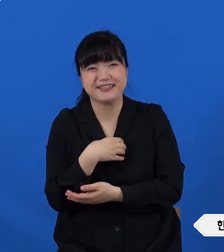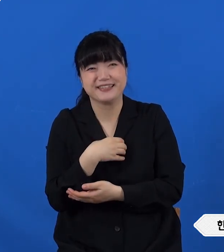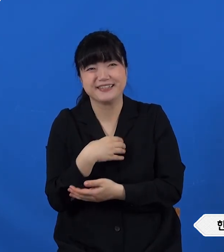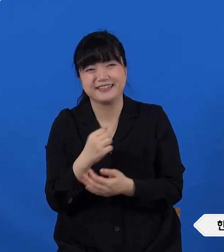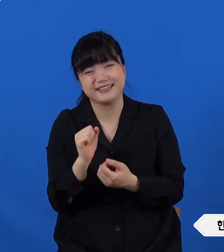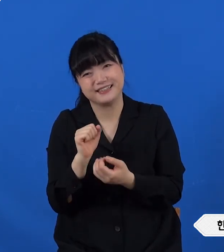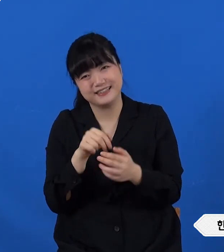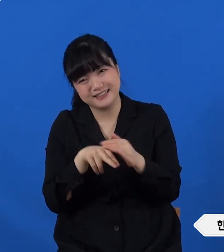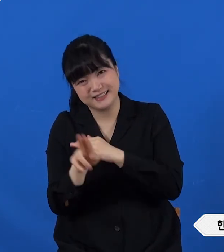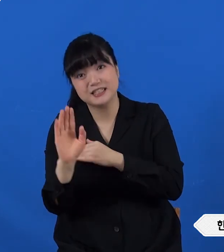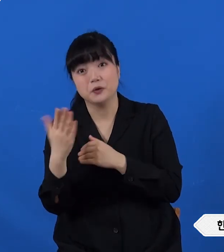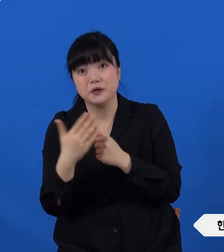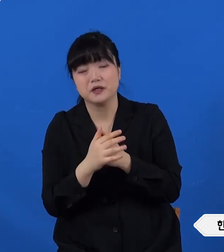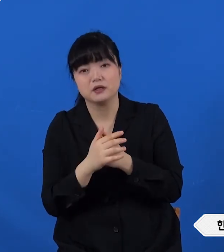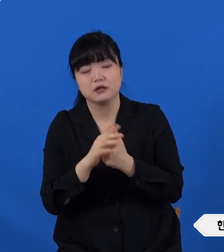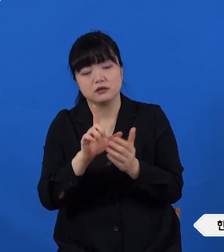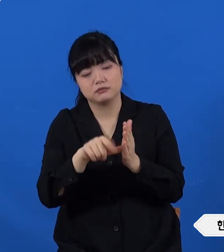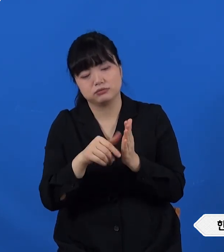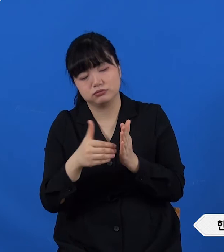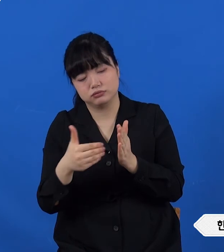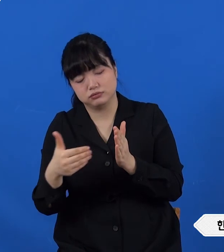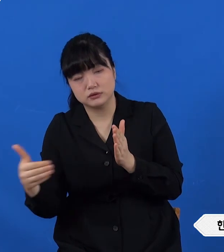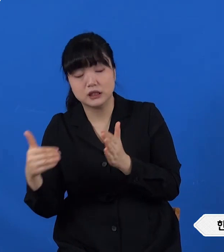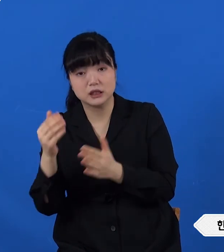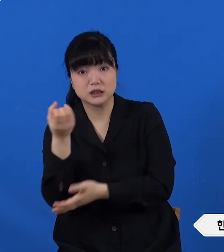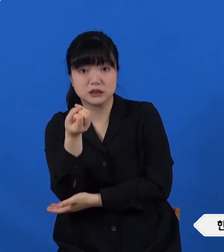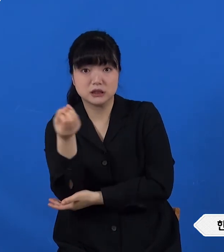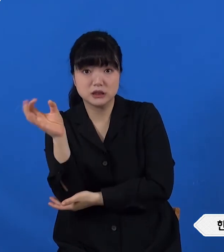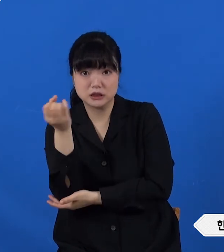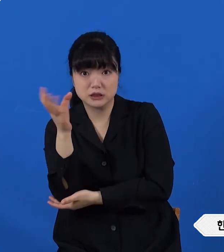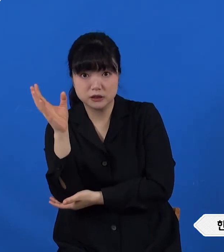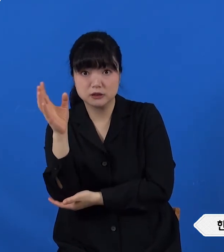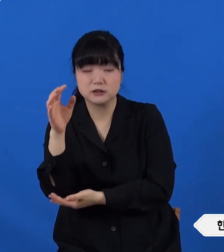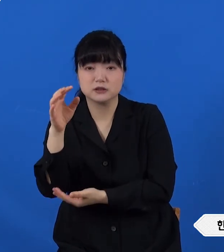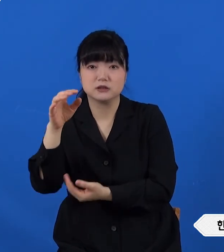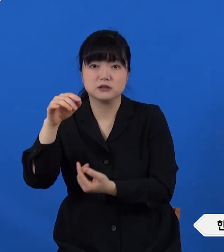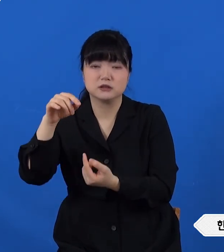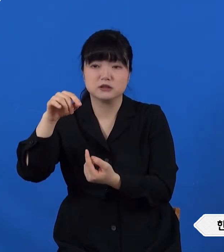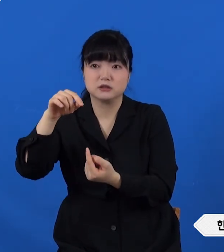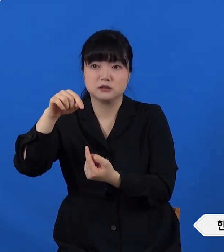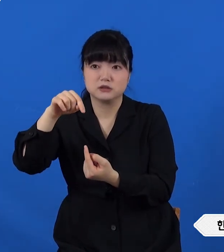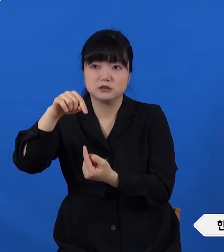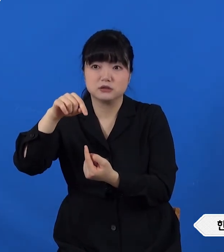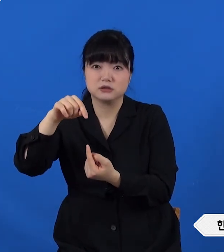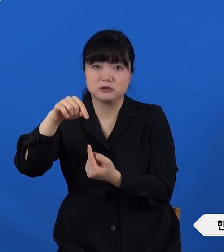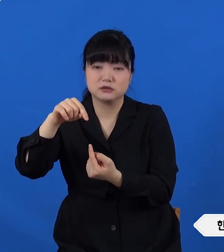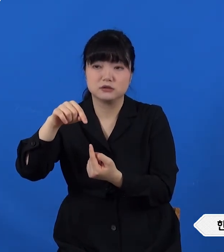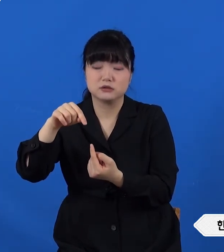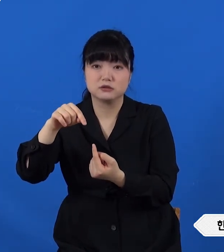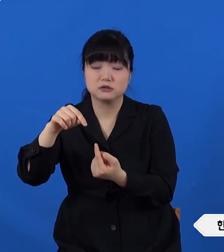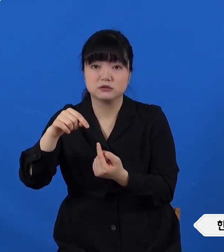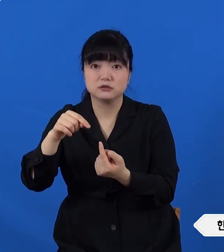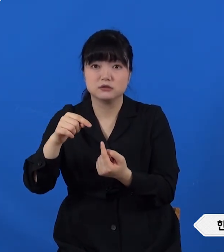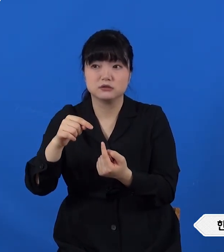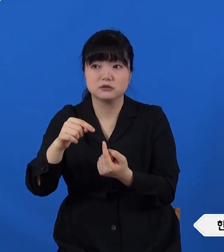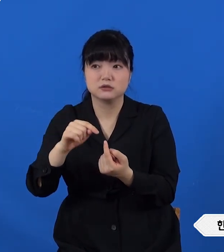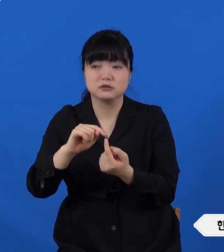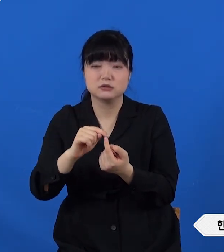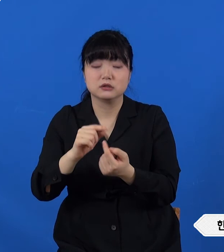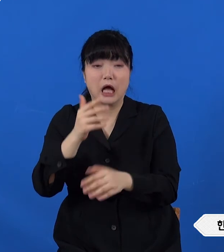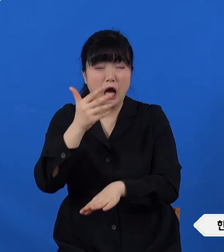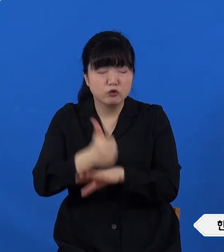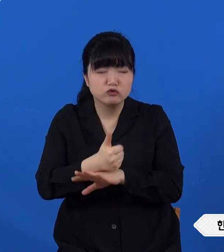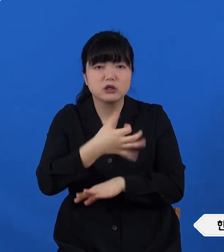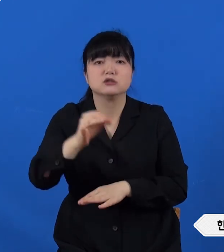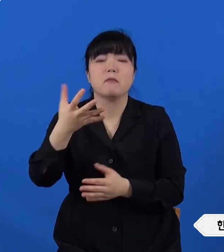그런데 시간이 지나면서 점점 그 신문의 정론 보도가 인정을 받게 되었습니다. 그